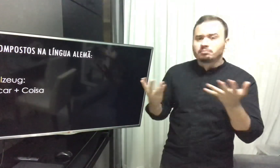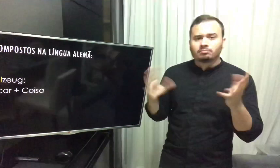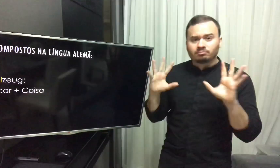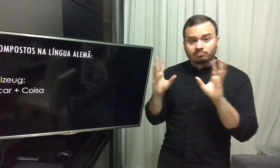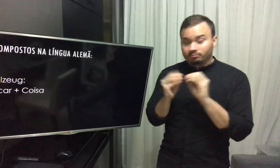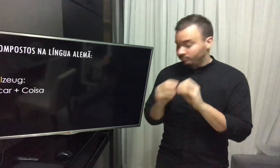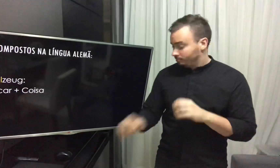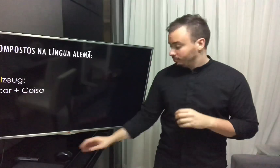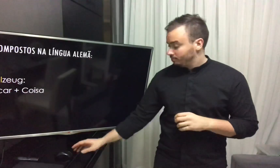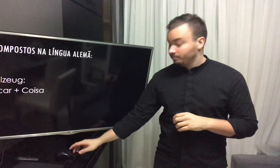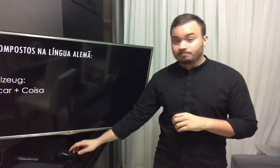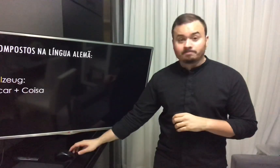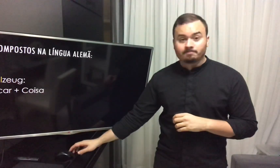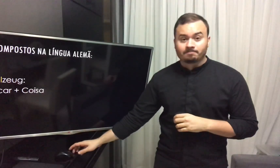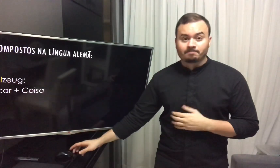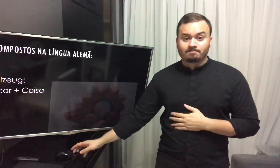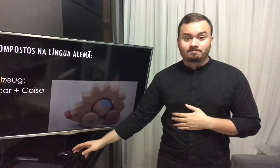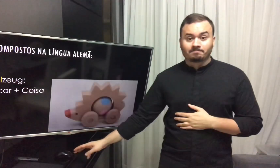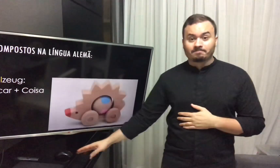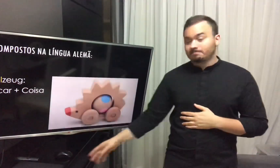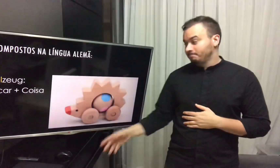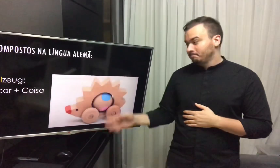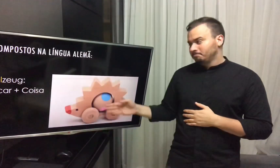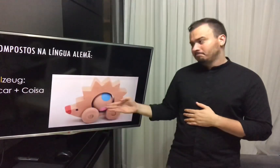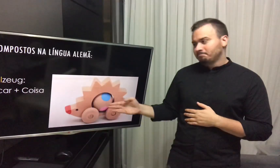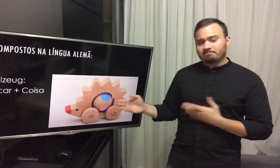brincar mais coisa. O que forma?